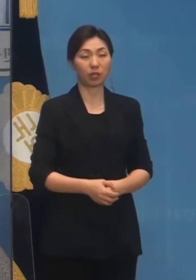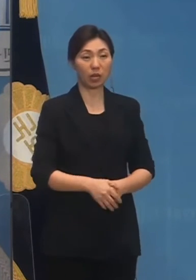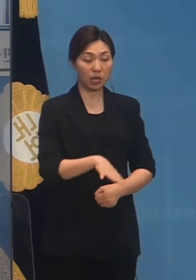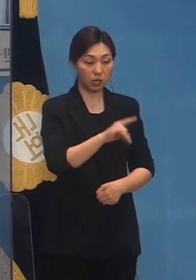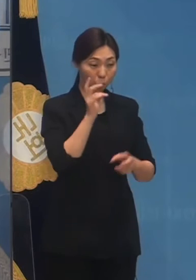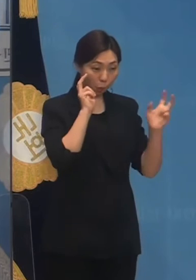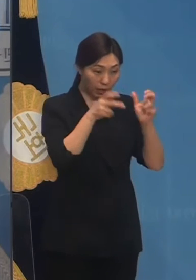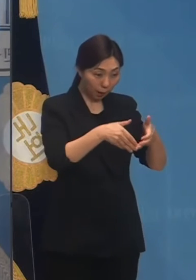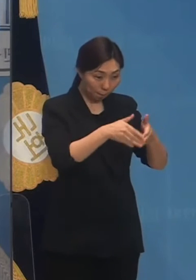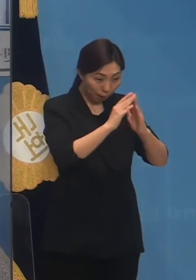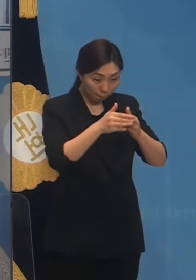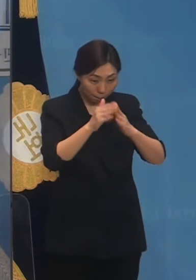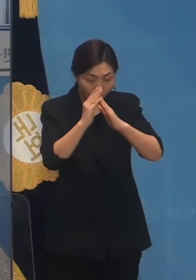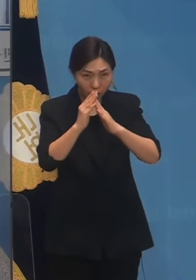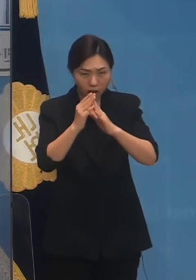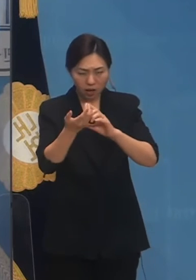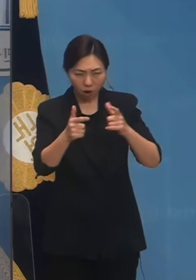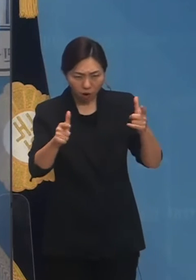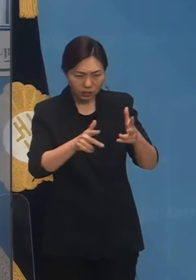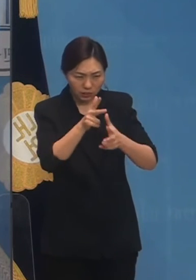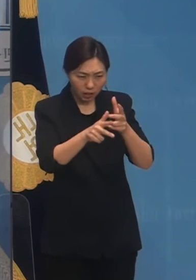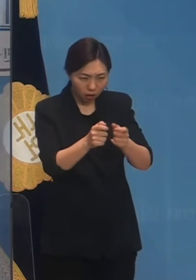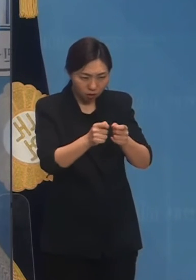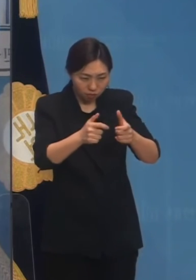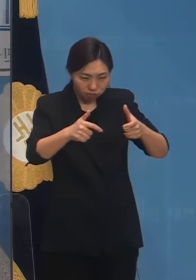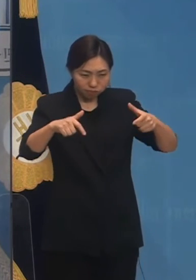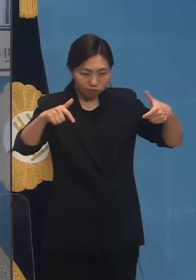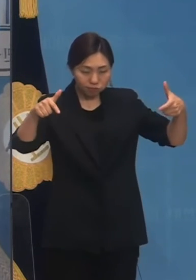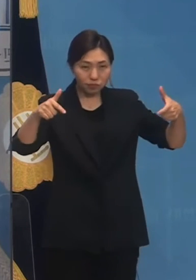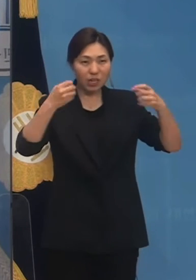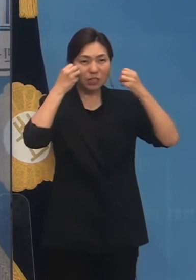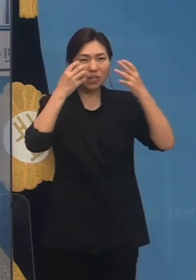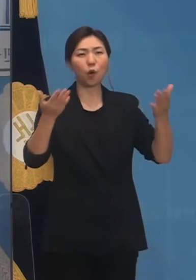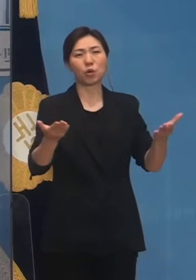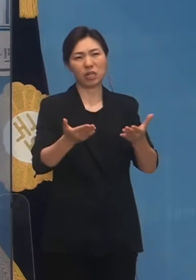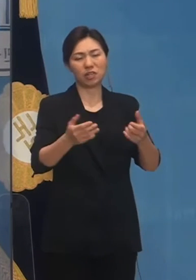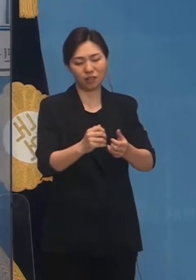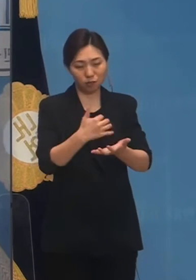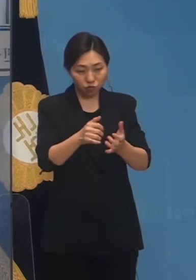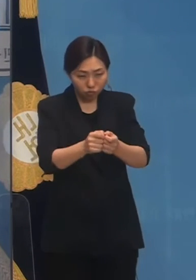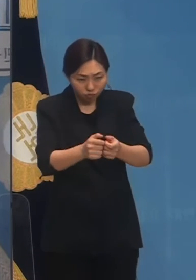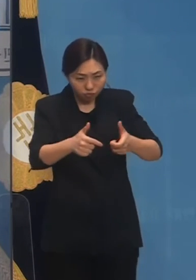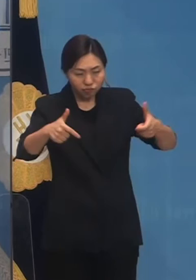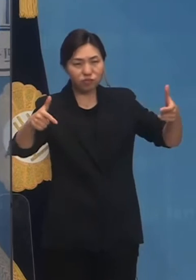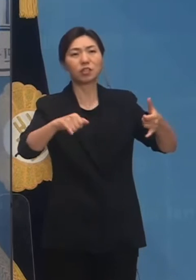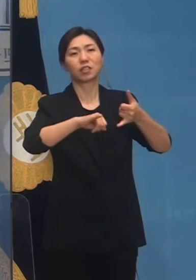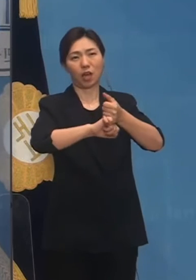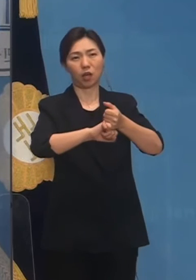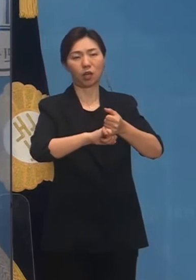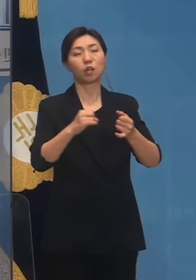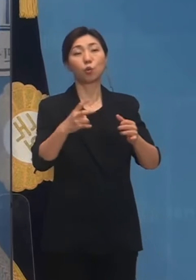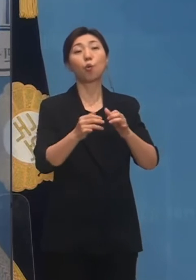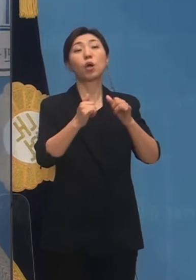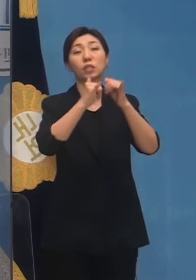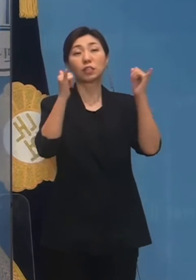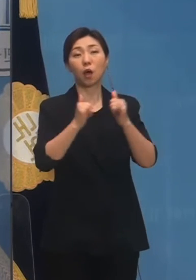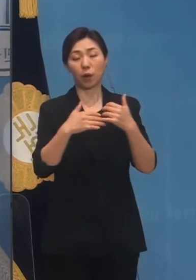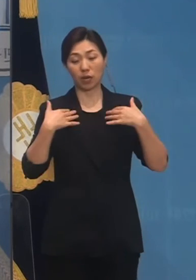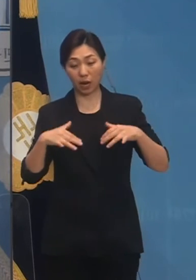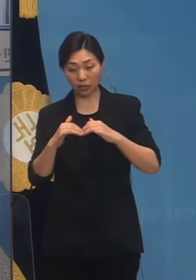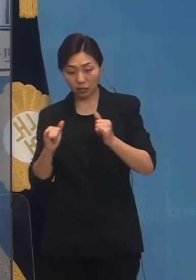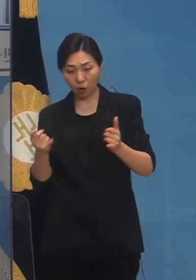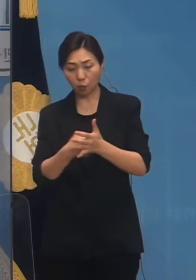벤처기업이 다양한 분야에서 사업을 확장하고 새로운 일자리를 만들 수 있도록 하겠습니다. 사회적 약자를 위한